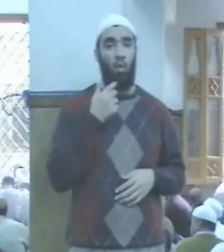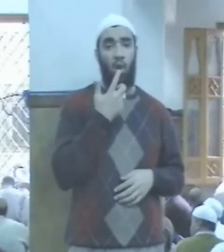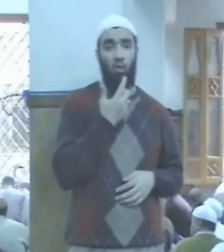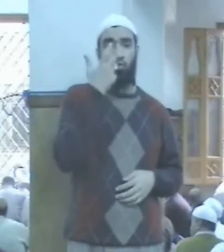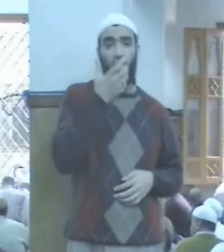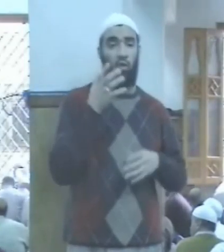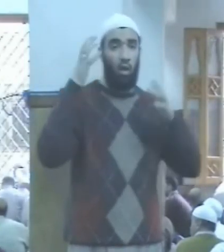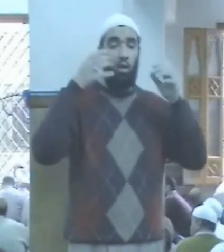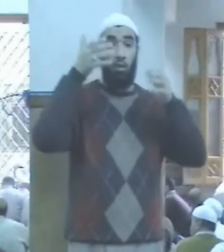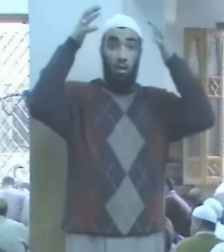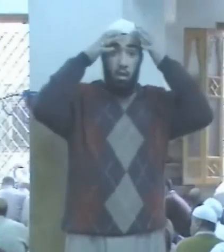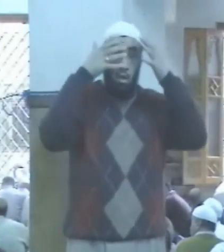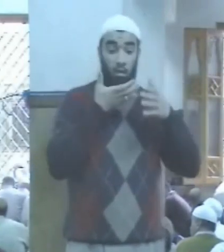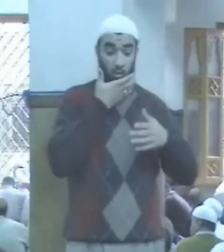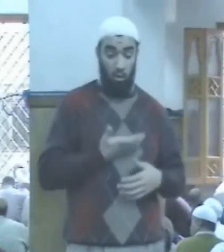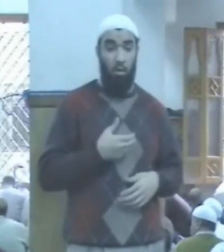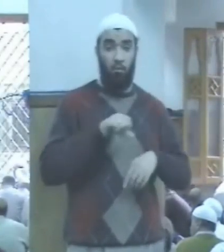وعلى ذلك